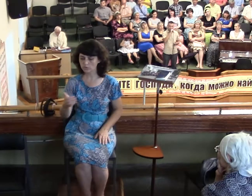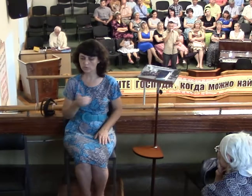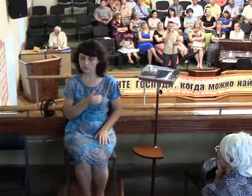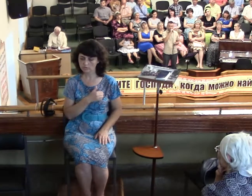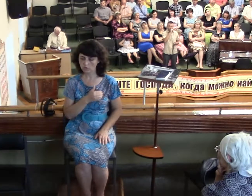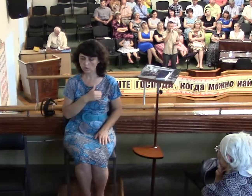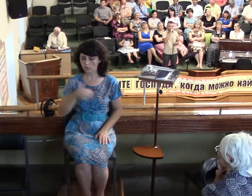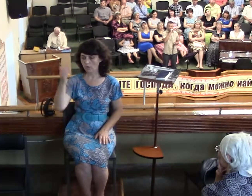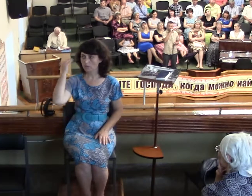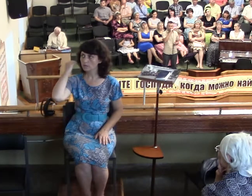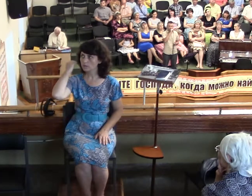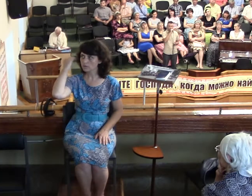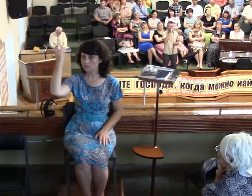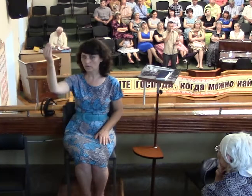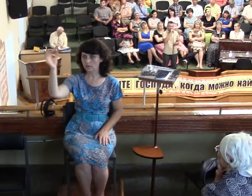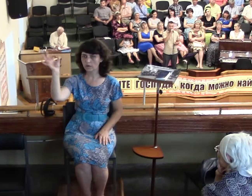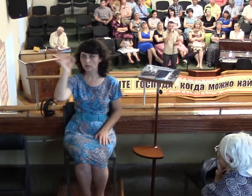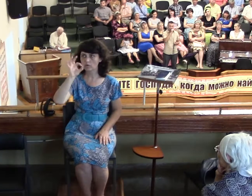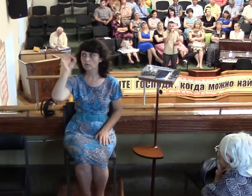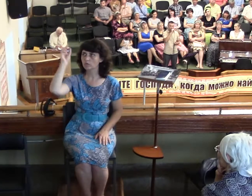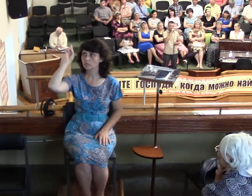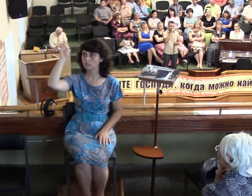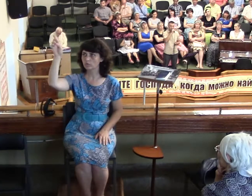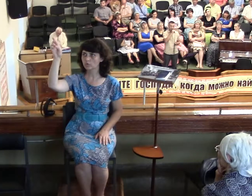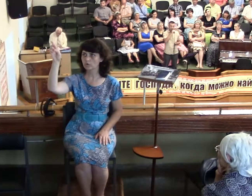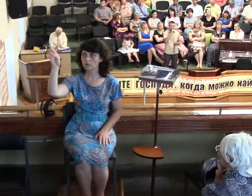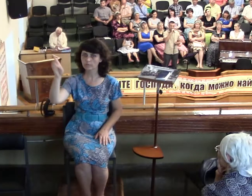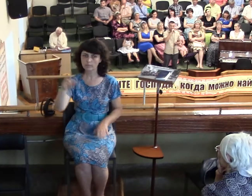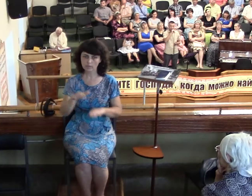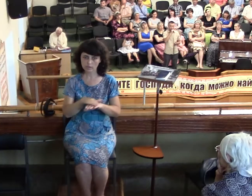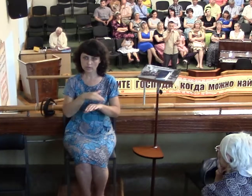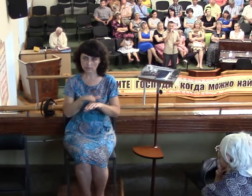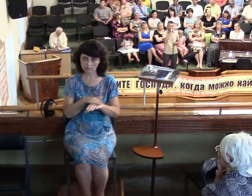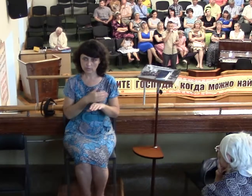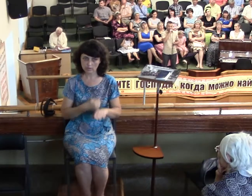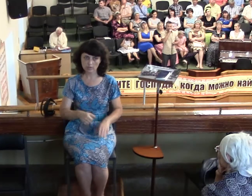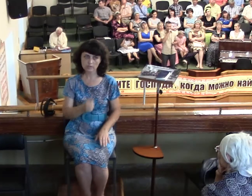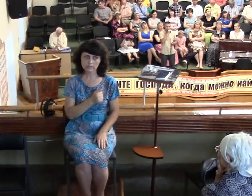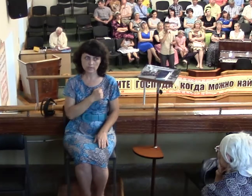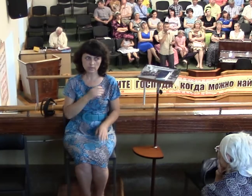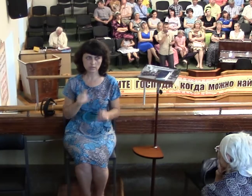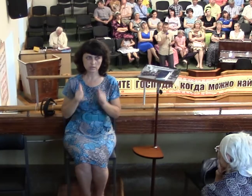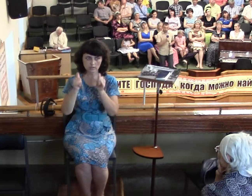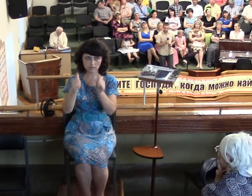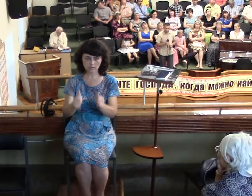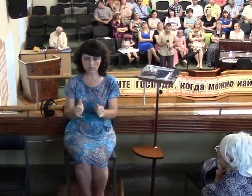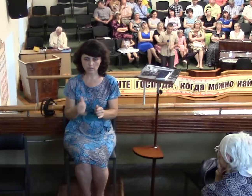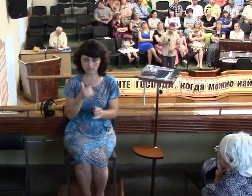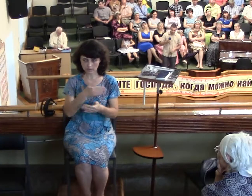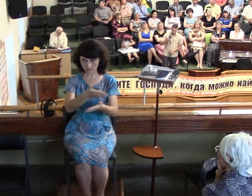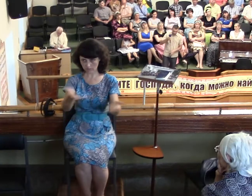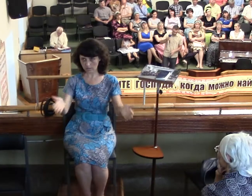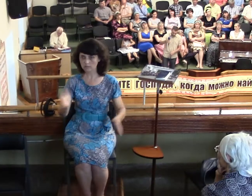о Бог милосердный, для нас совершится.